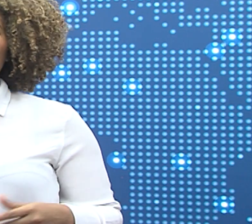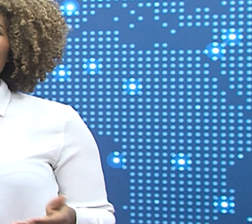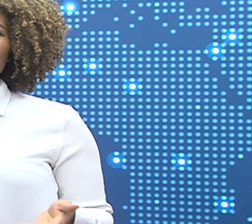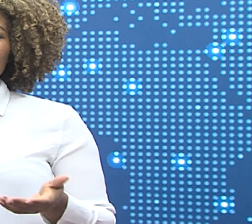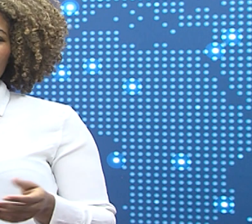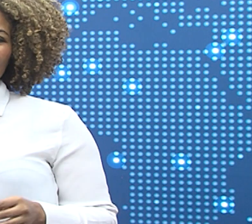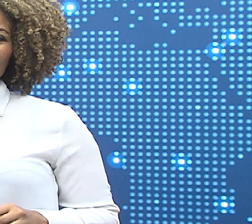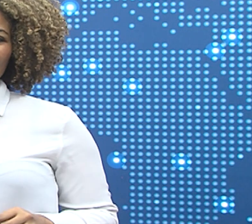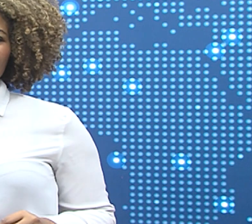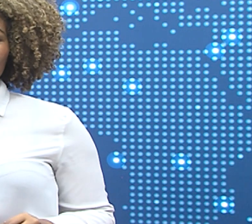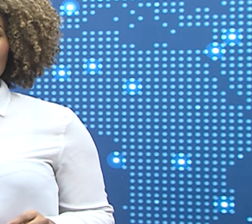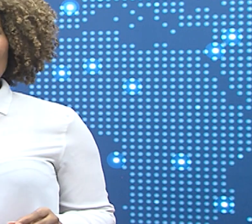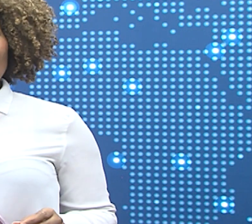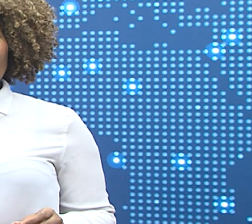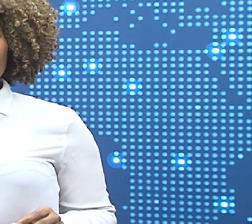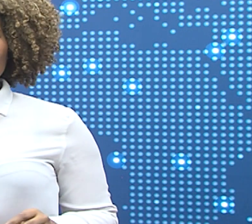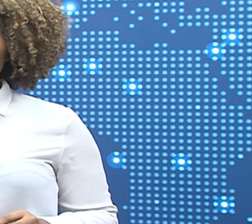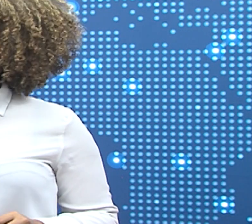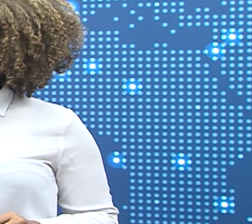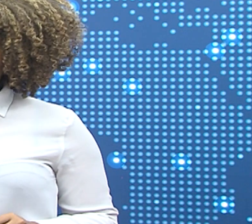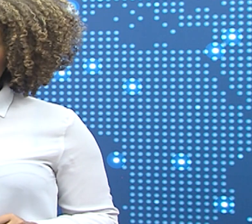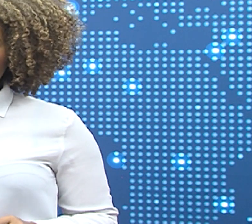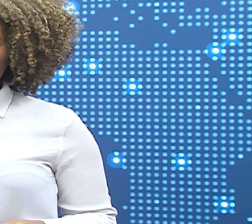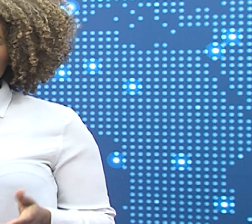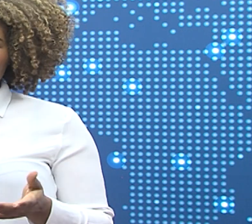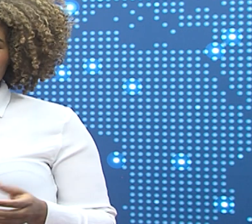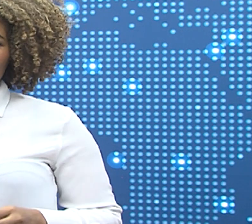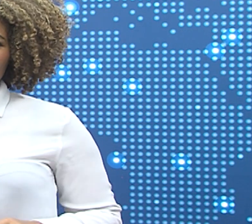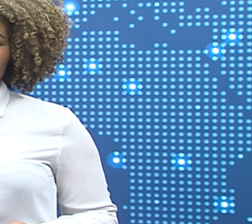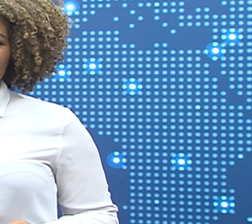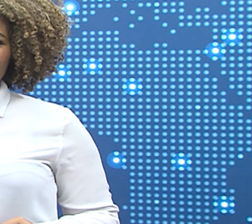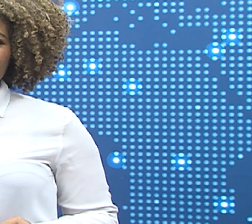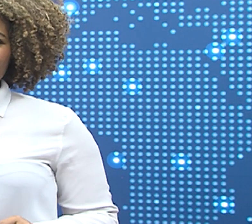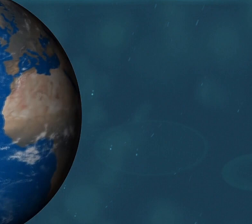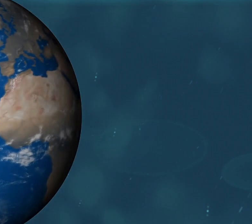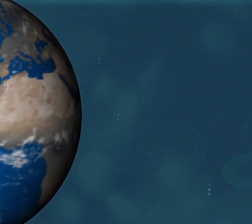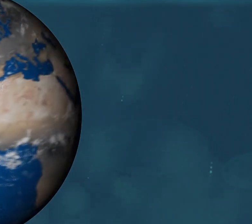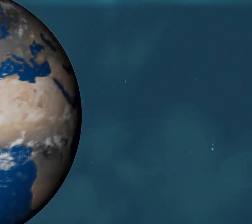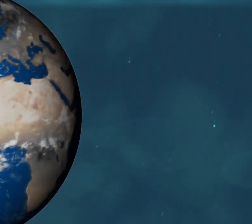sem medo de ser perto de companheiro. Fica direto e continua a te cuidar. Até a próxima.